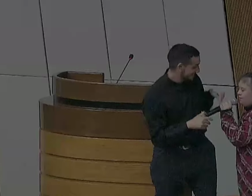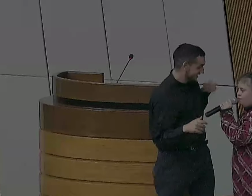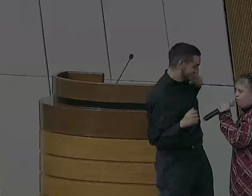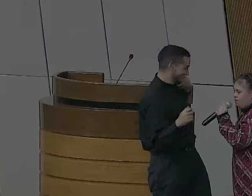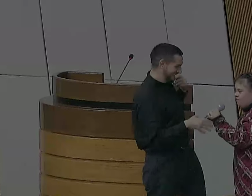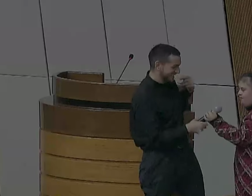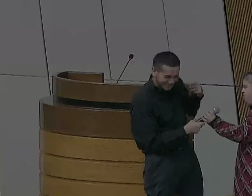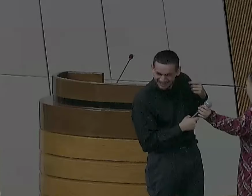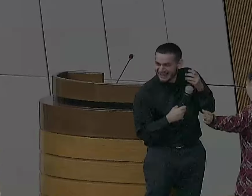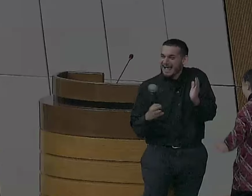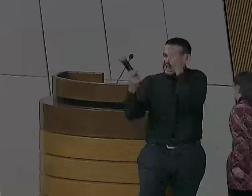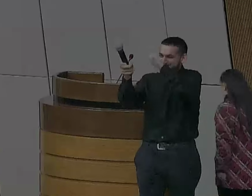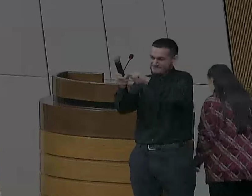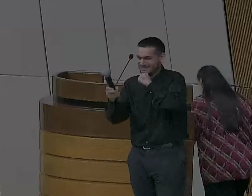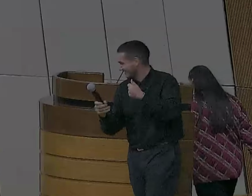Adiós, Paraguay.